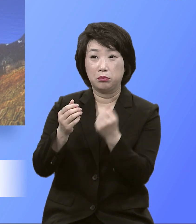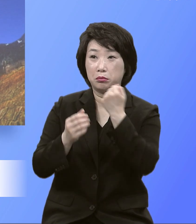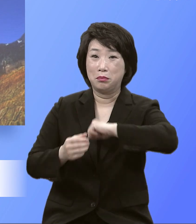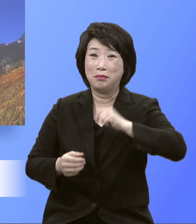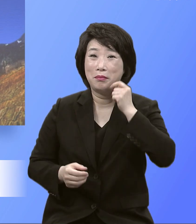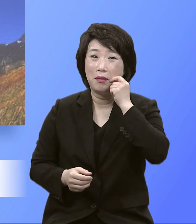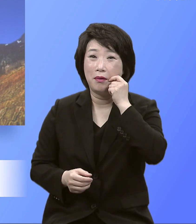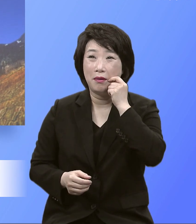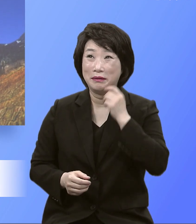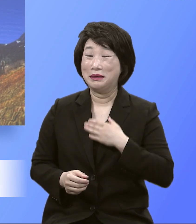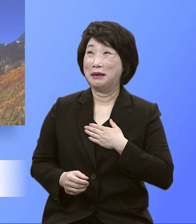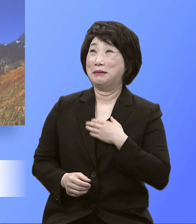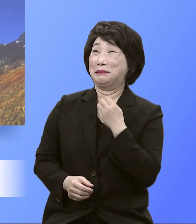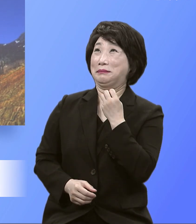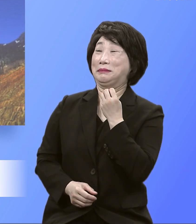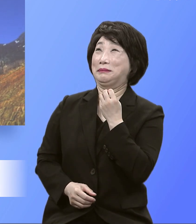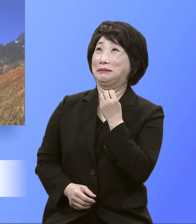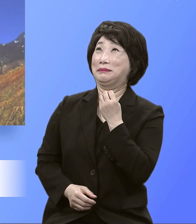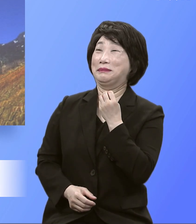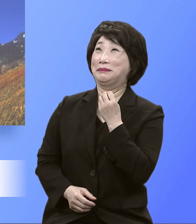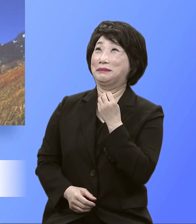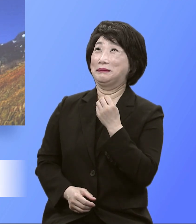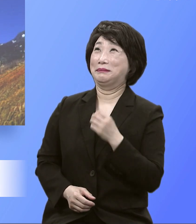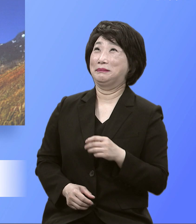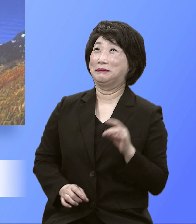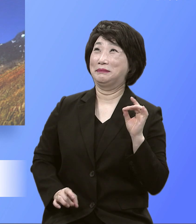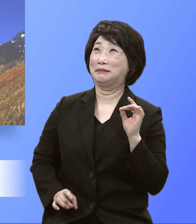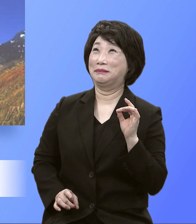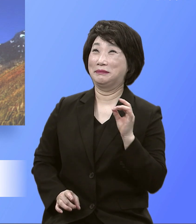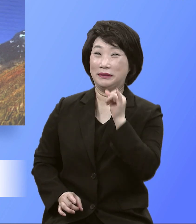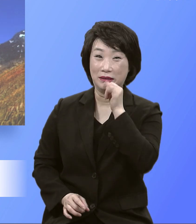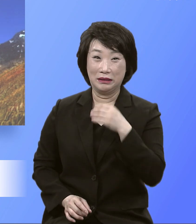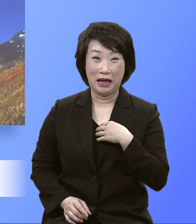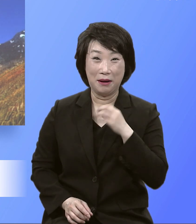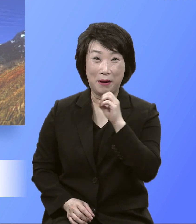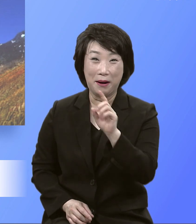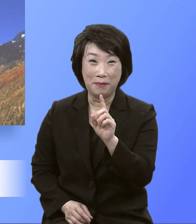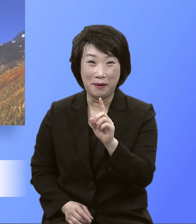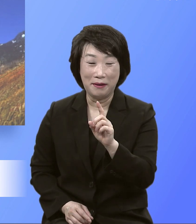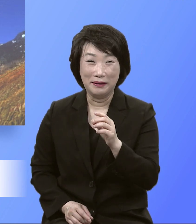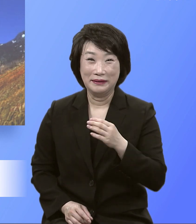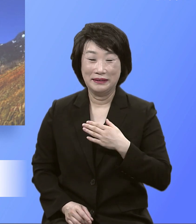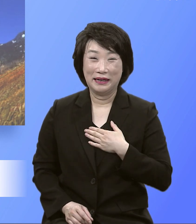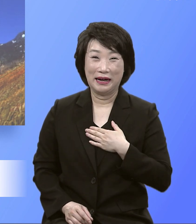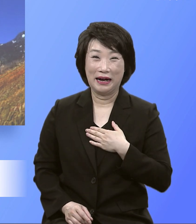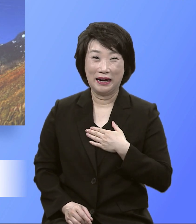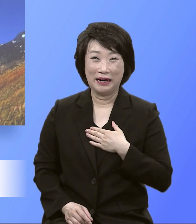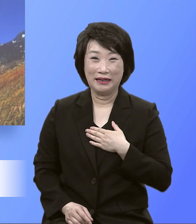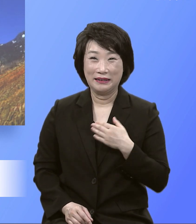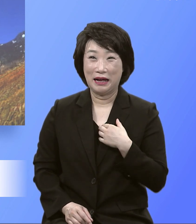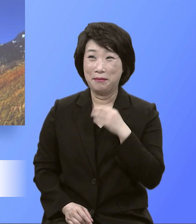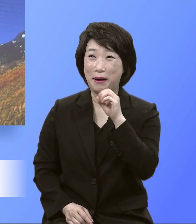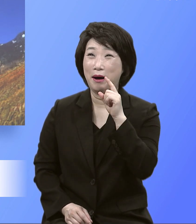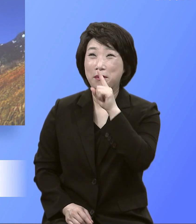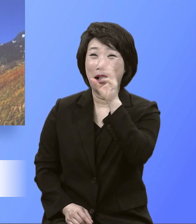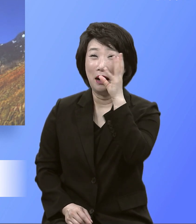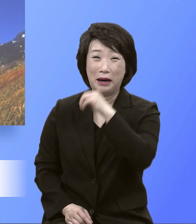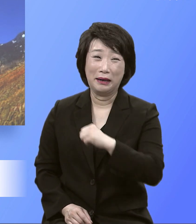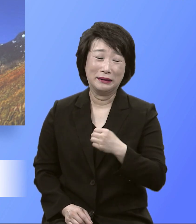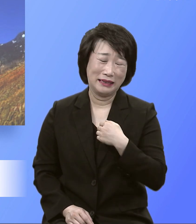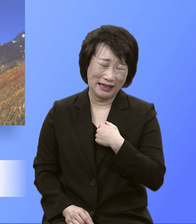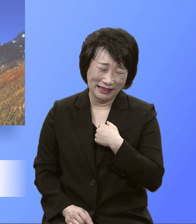없으니까 눈 멀뚱멀뚱히 뜨고 가만히 있어. 내가 무슨 말을 할 것인가에 대해서 난 아무 할 말이